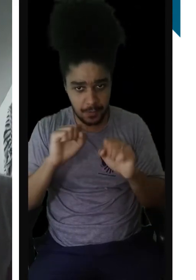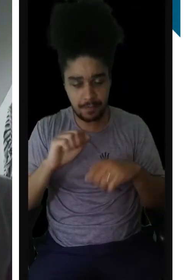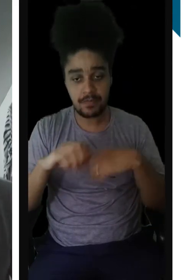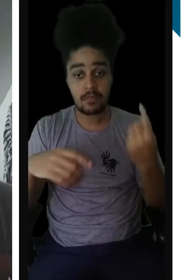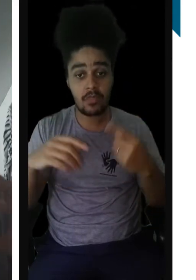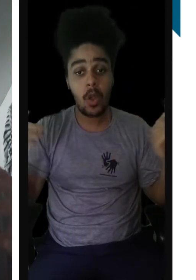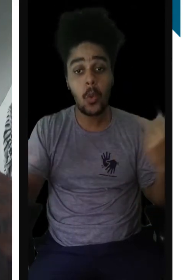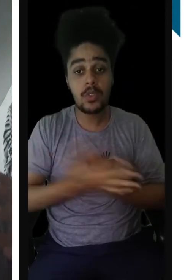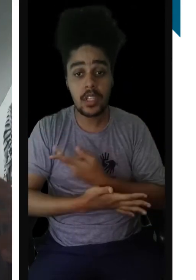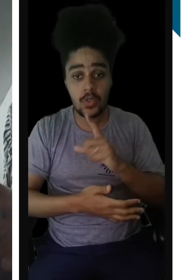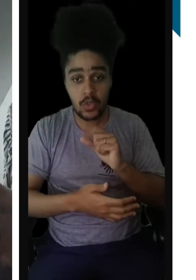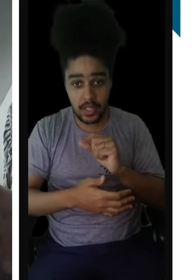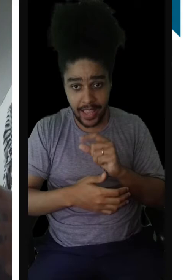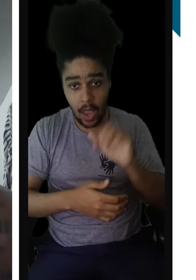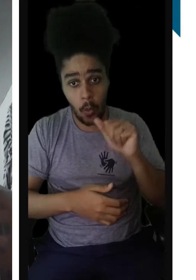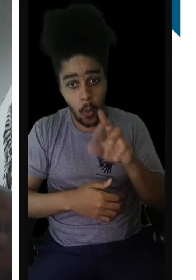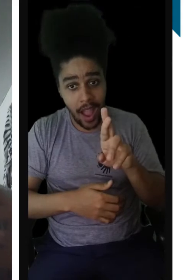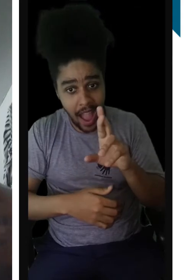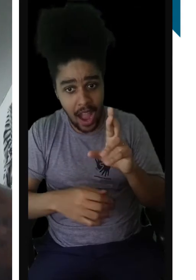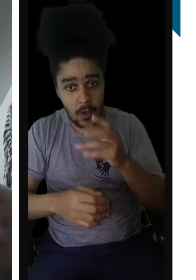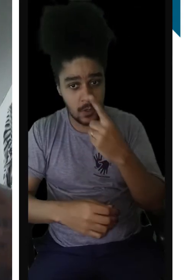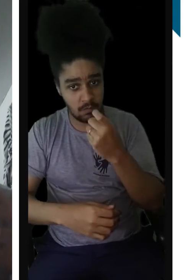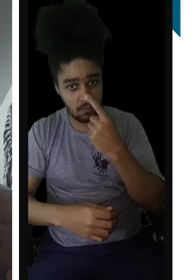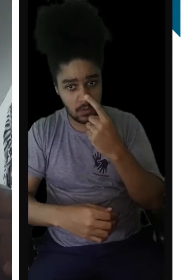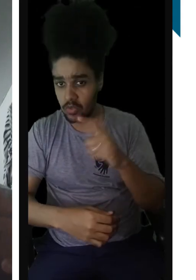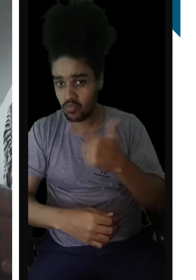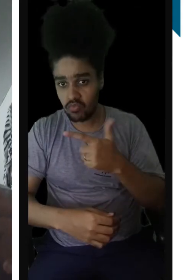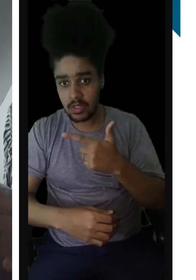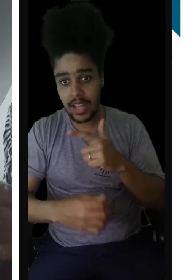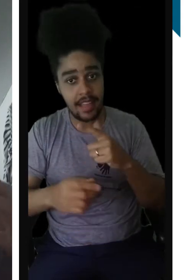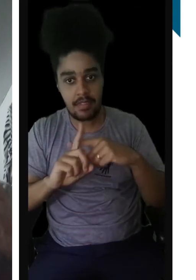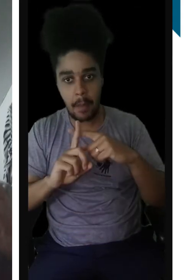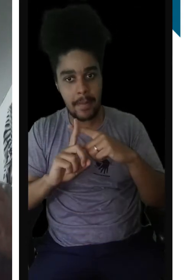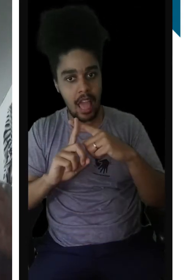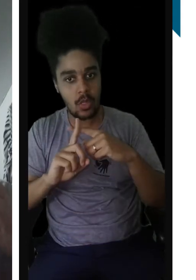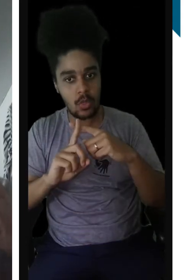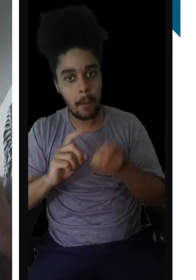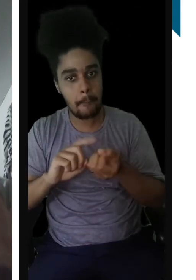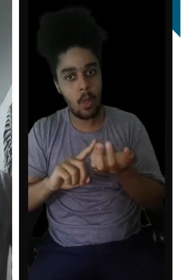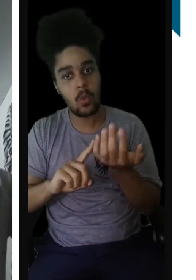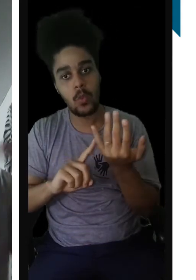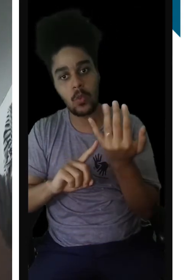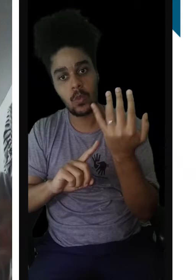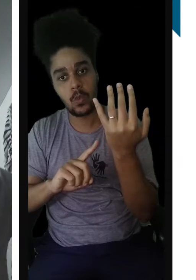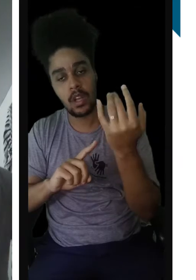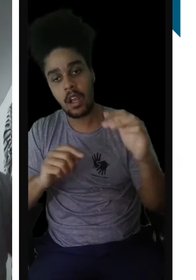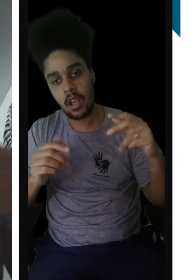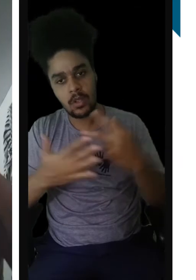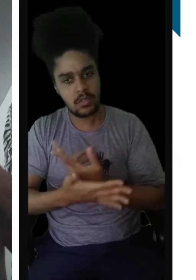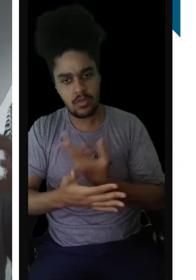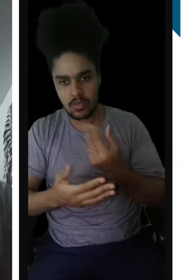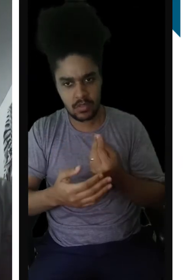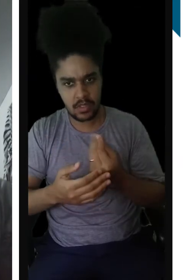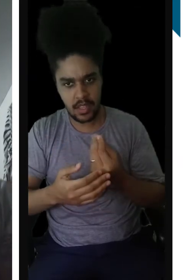consiste a inversão térmica? Esse ar poluído, ele não ganha temperatura para subir, para se dissipar.